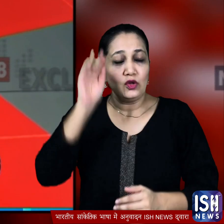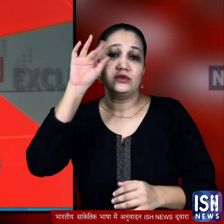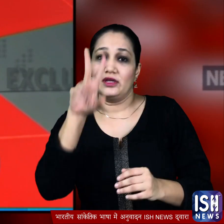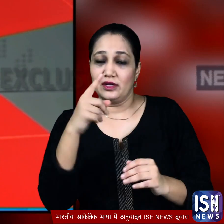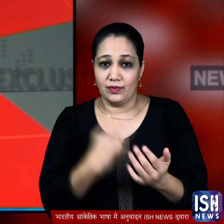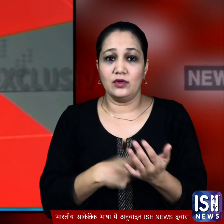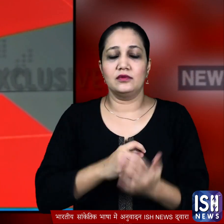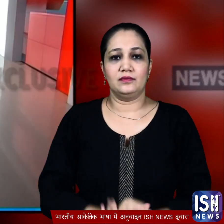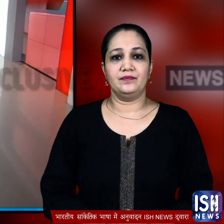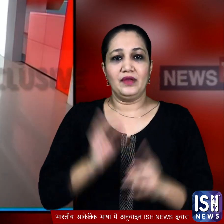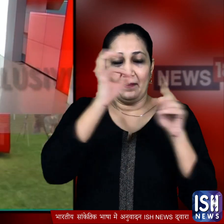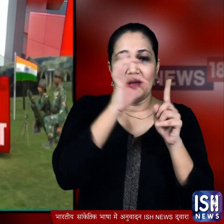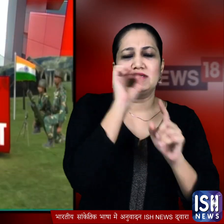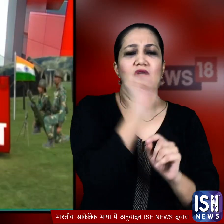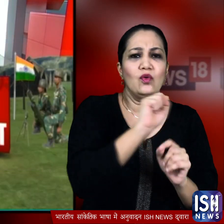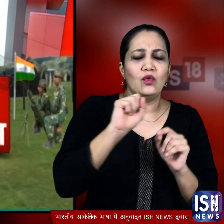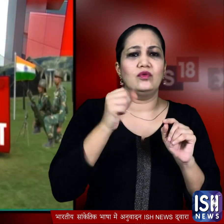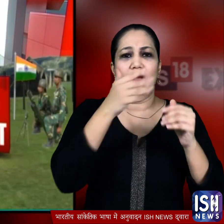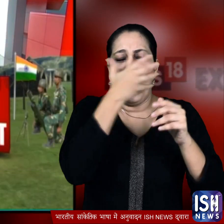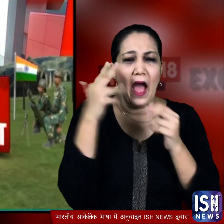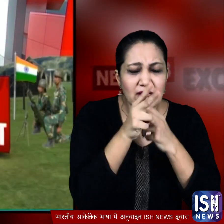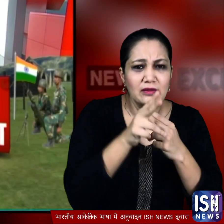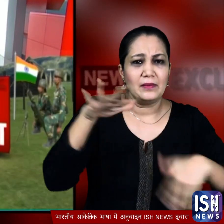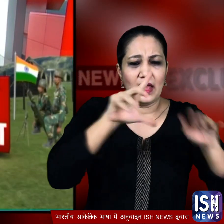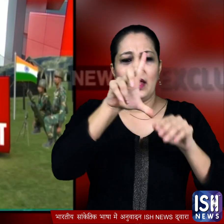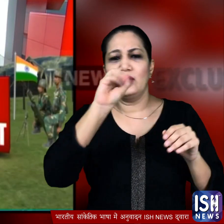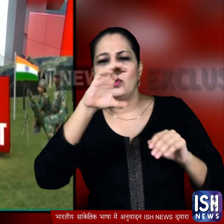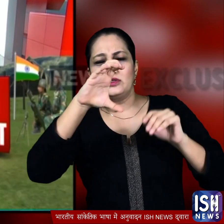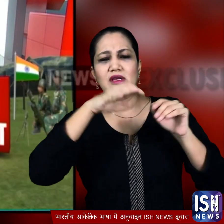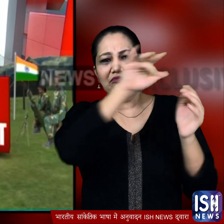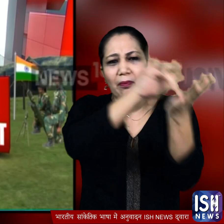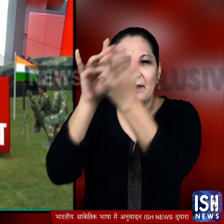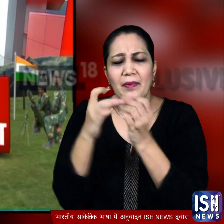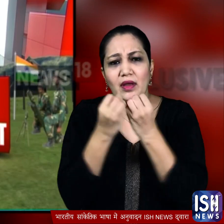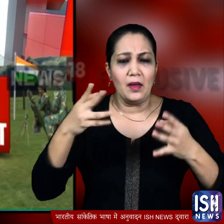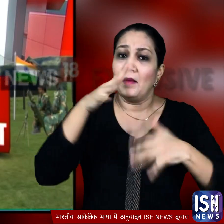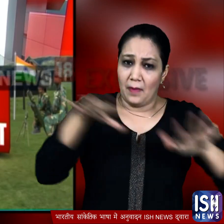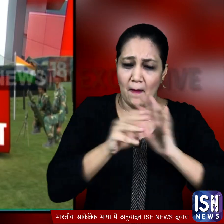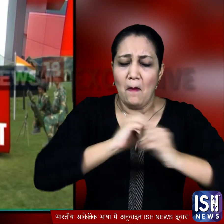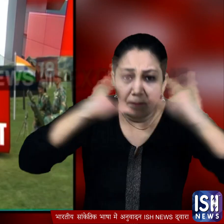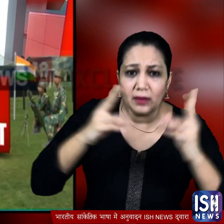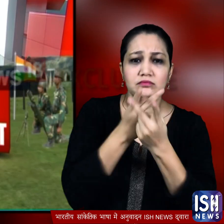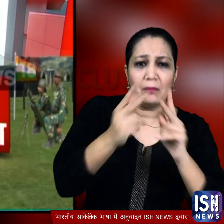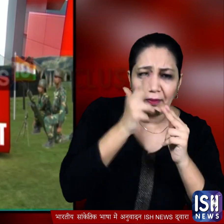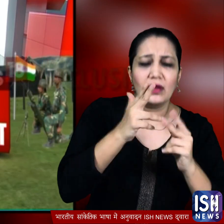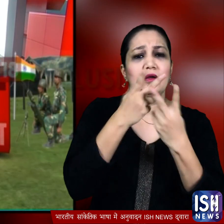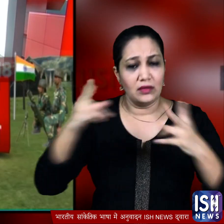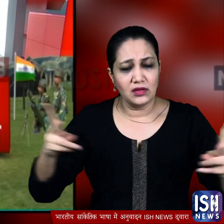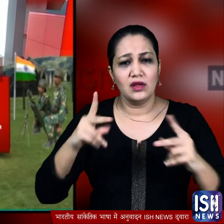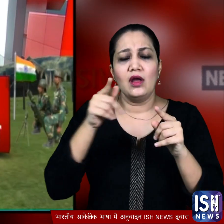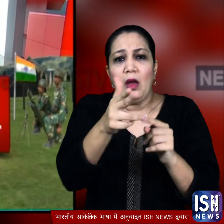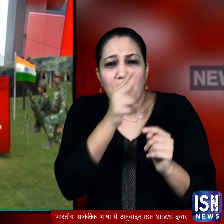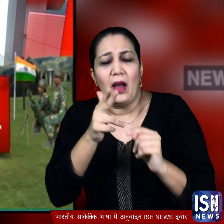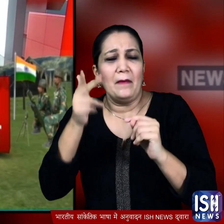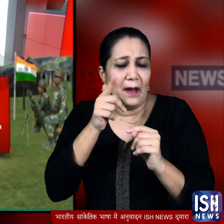18 के नीतीश कुमार की रिपोर्ट है कि पाकिस्तान अपने आतंकियों के साथ मिलकर LOC के कुछ इलाकों में हमला करने की फिराक में है और इस हमले की